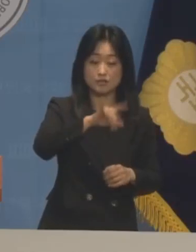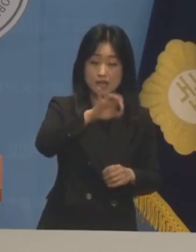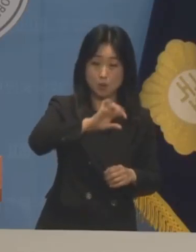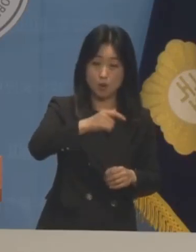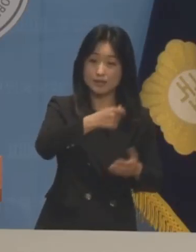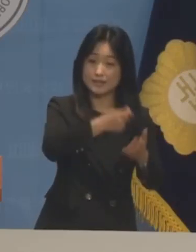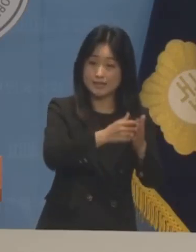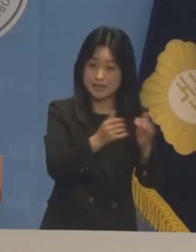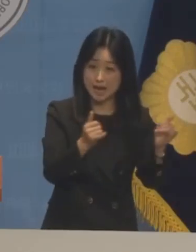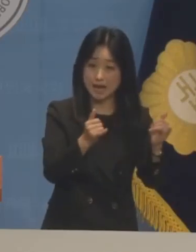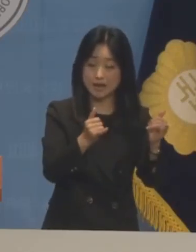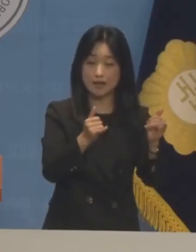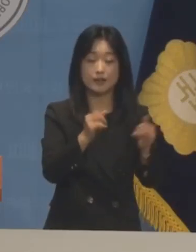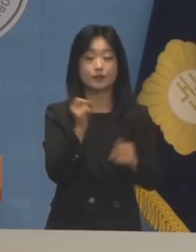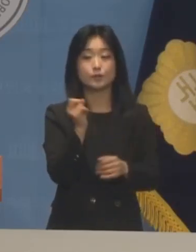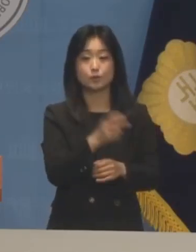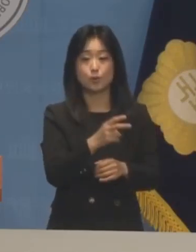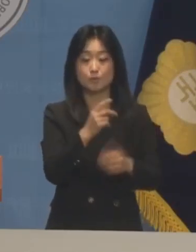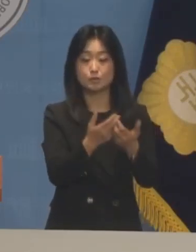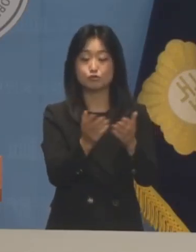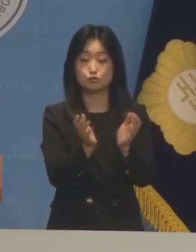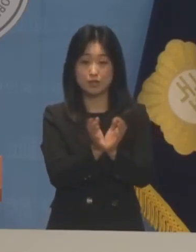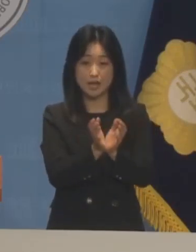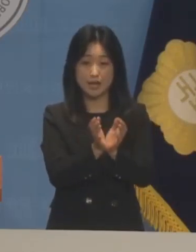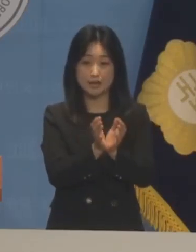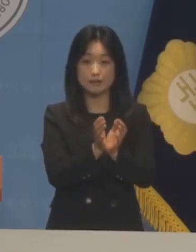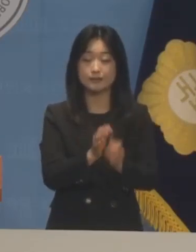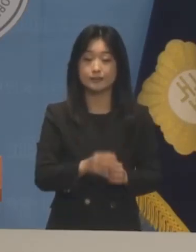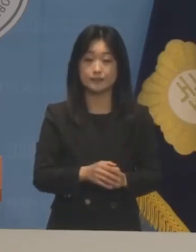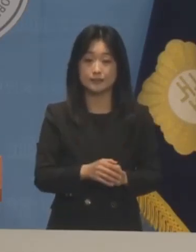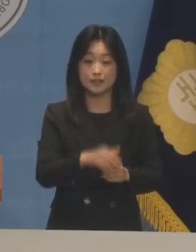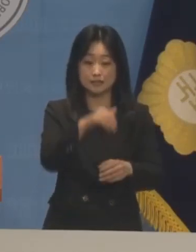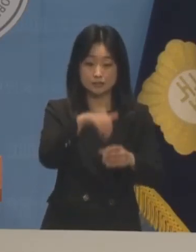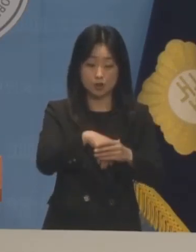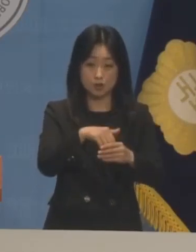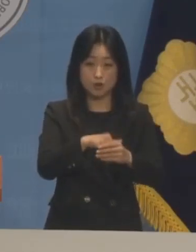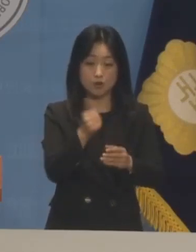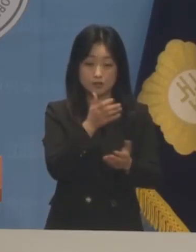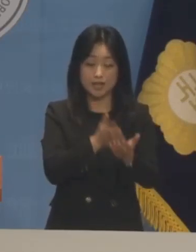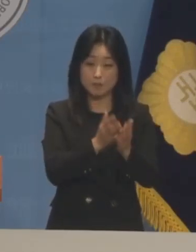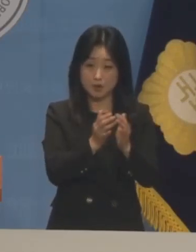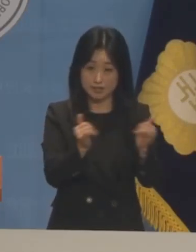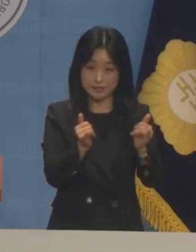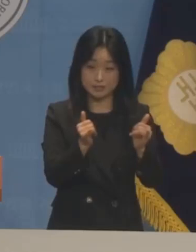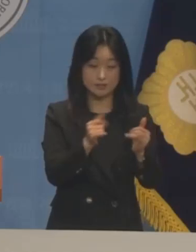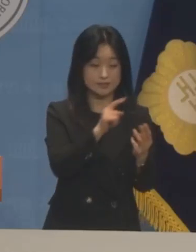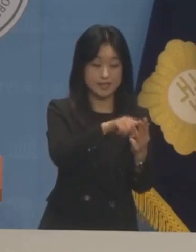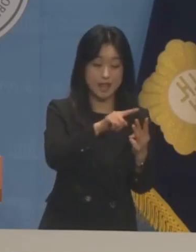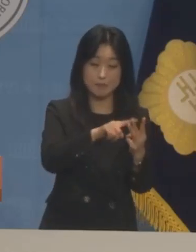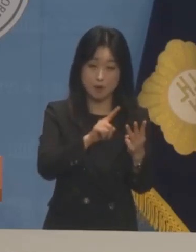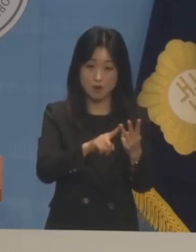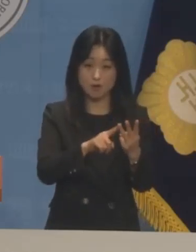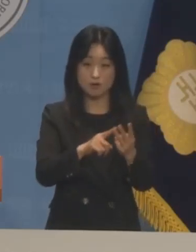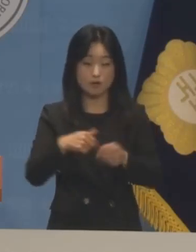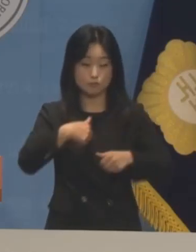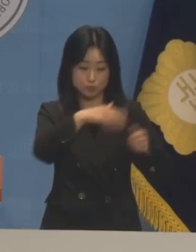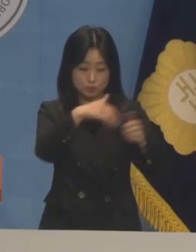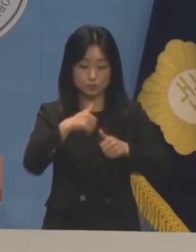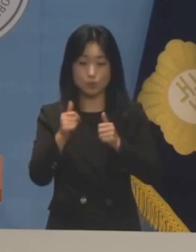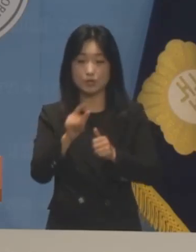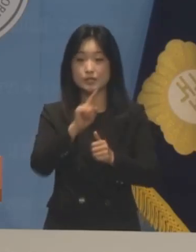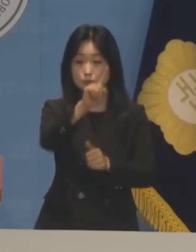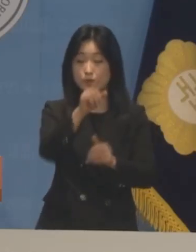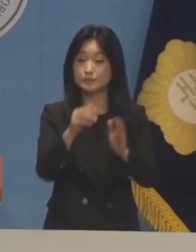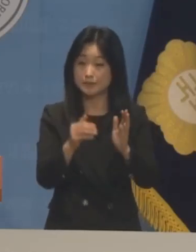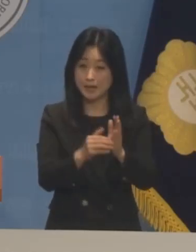그리고 송평수 더불어민주당 20대 대선 선거대책위원회 대변인을 같은 혐의로 불구속 기소했습니다.